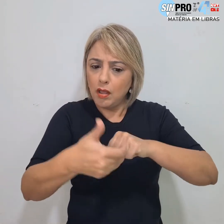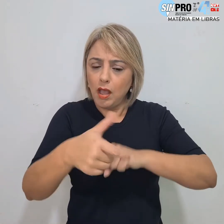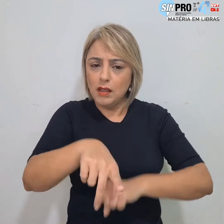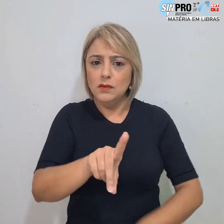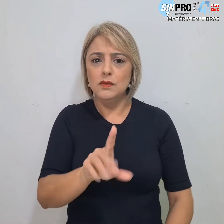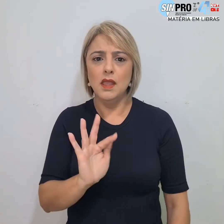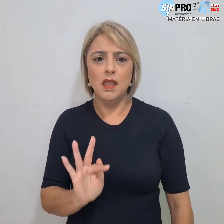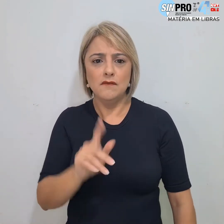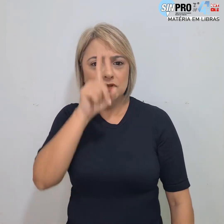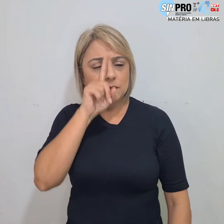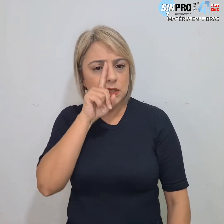Distrito Federal.